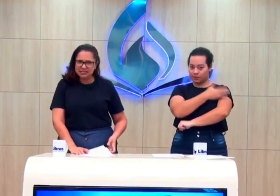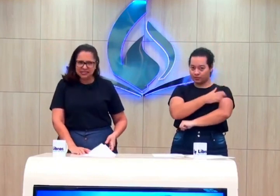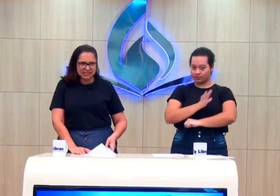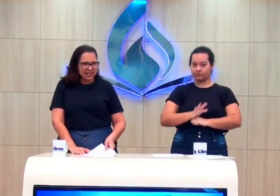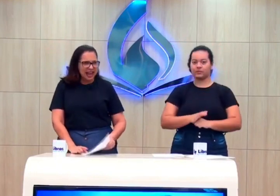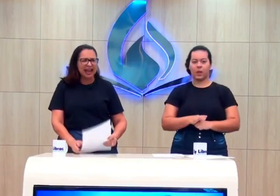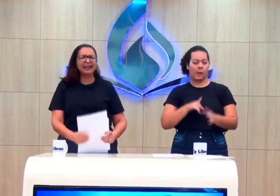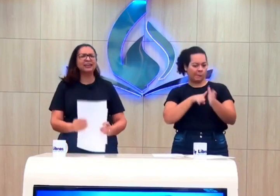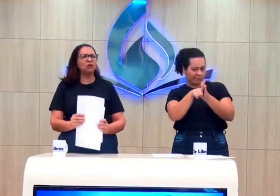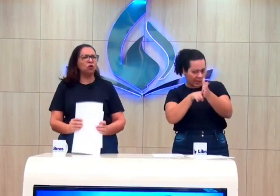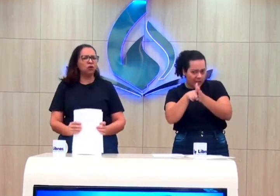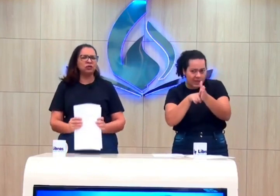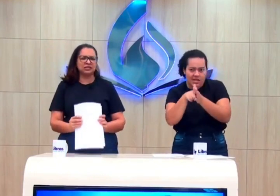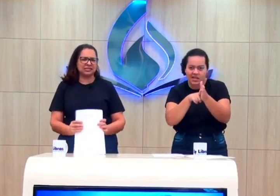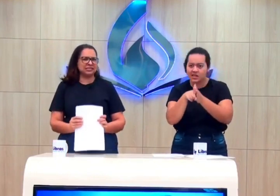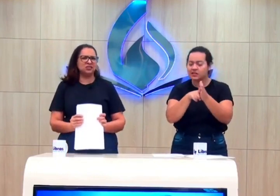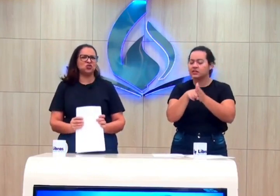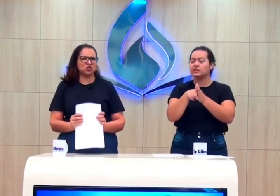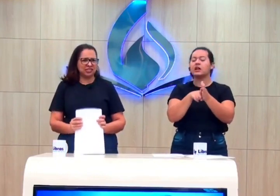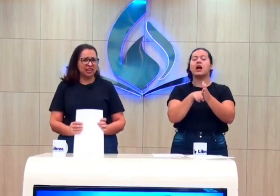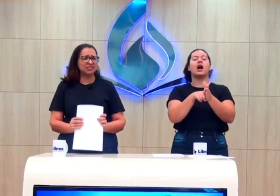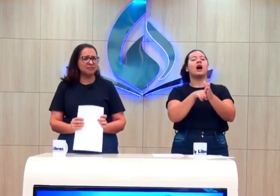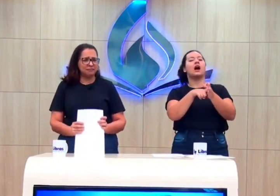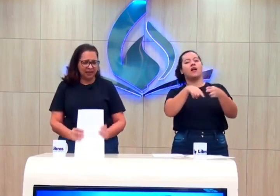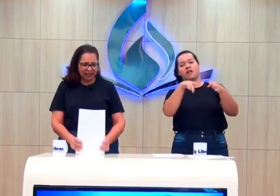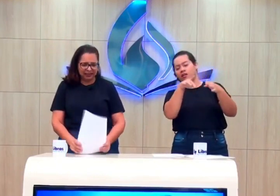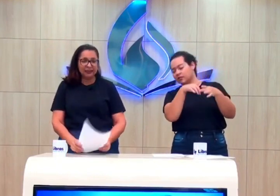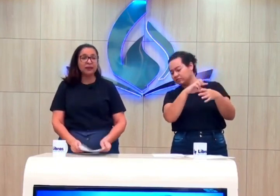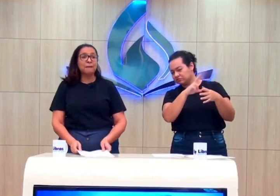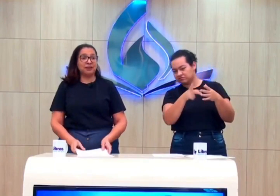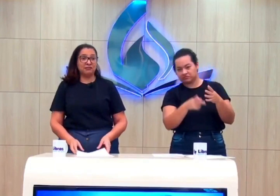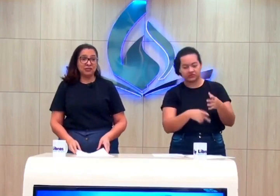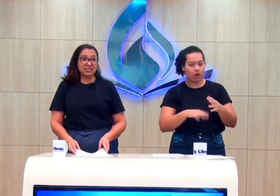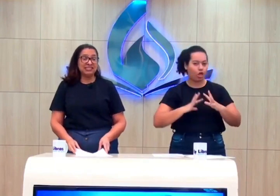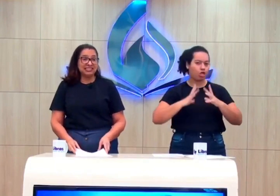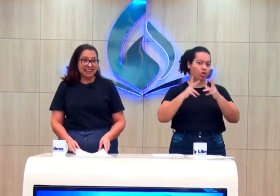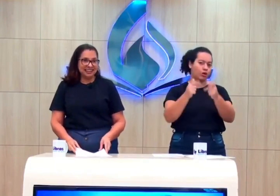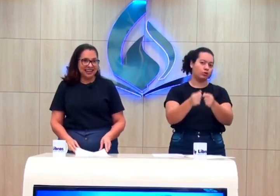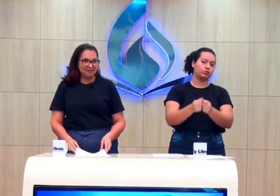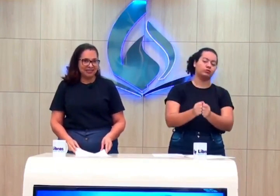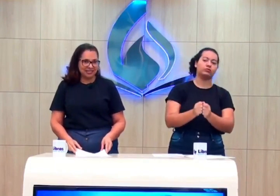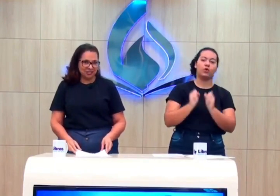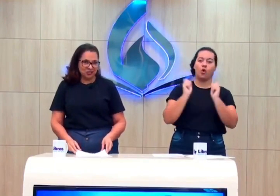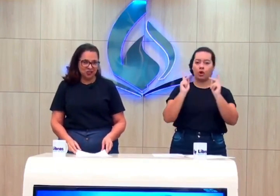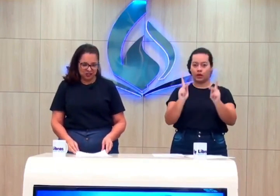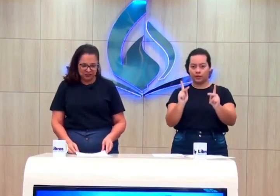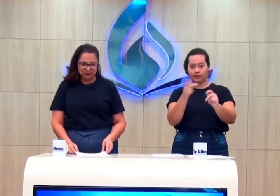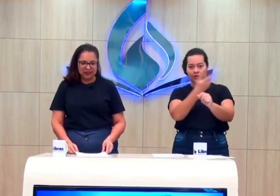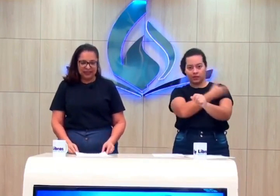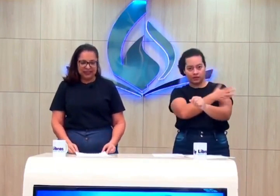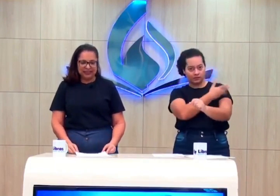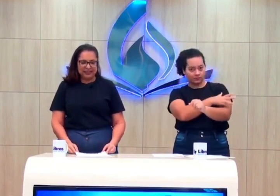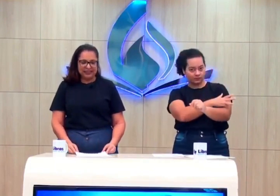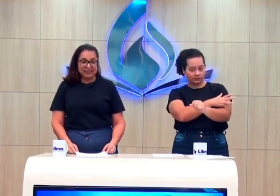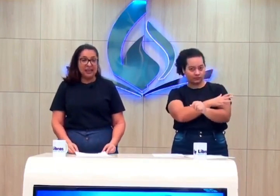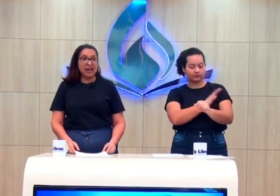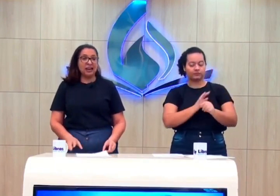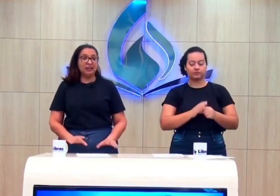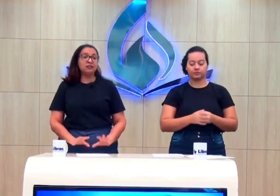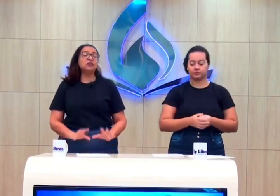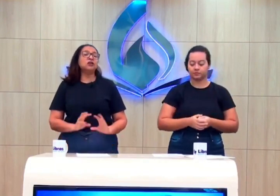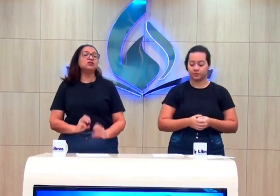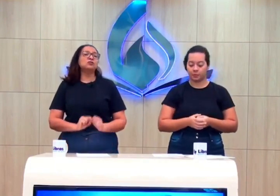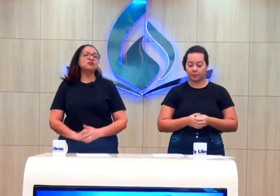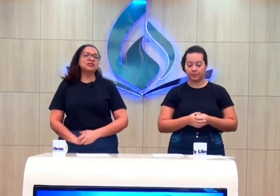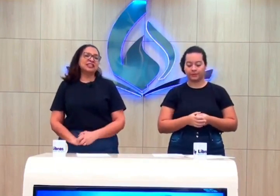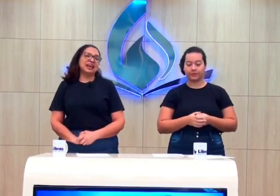pode pesquisar em outras, nas redes sociais também, para você treinar bastante. E